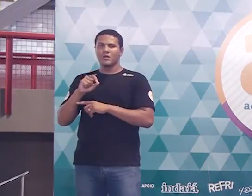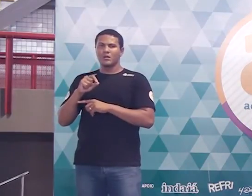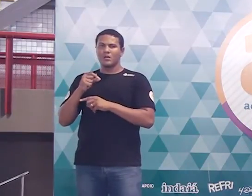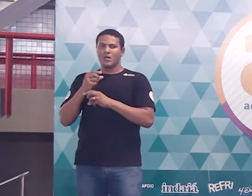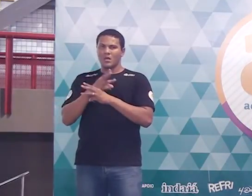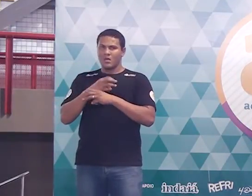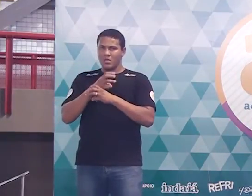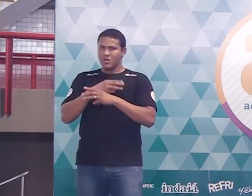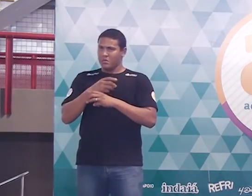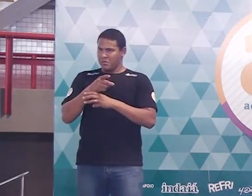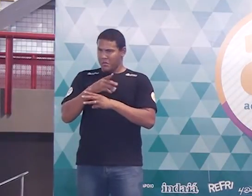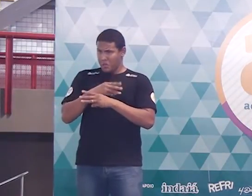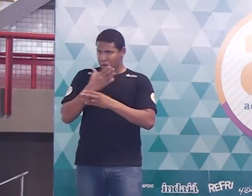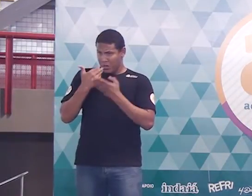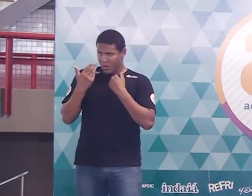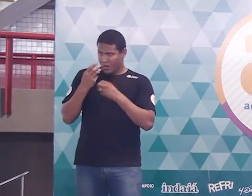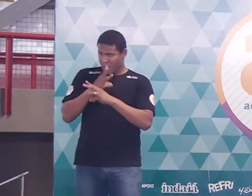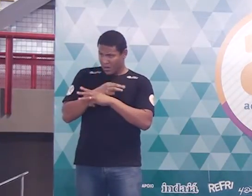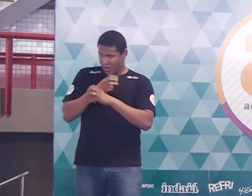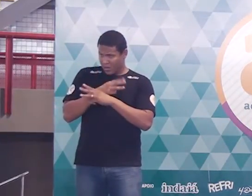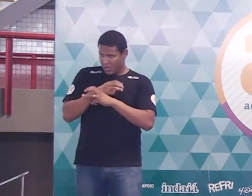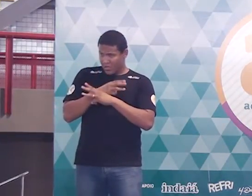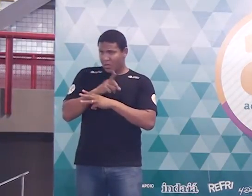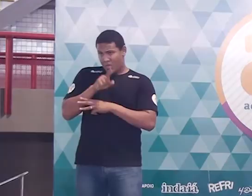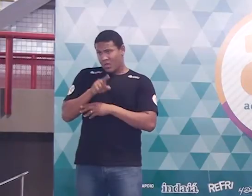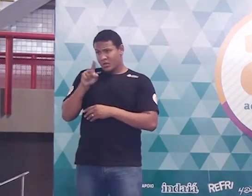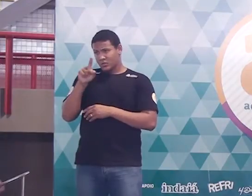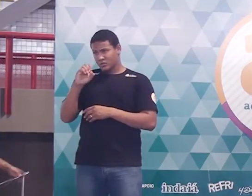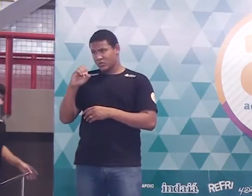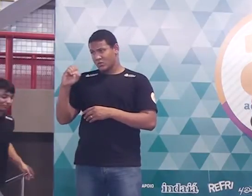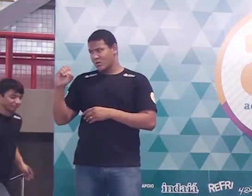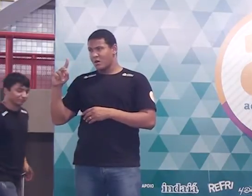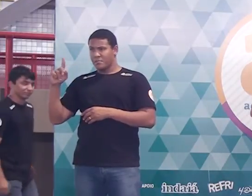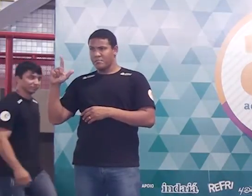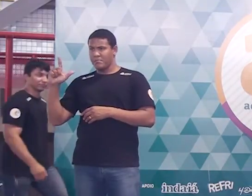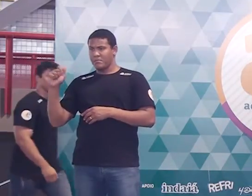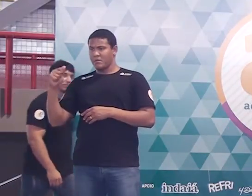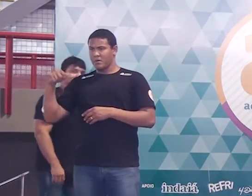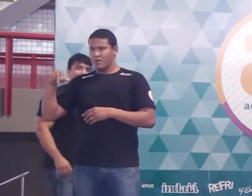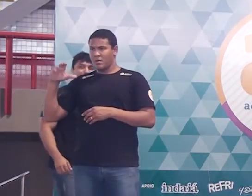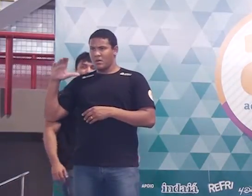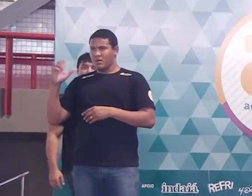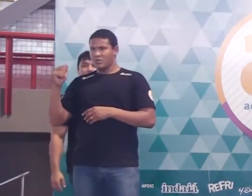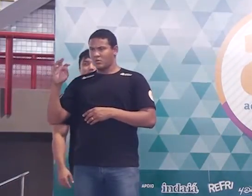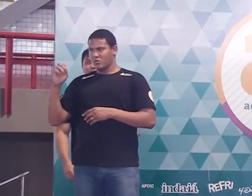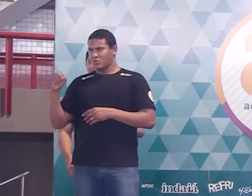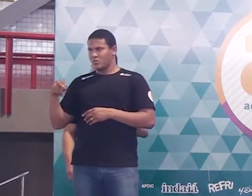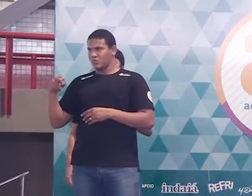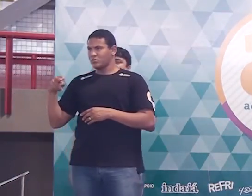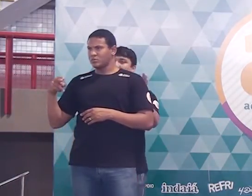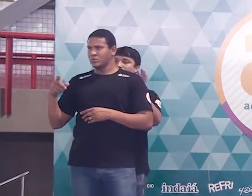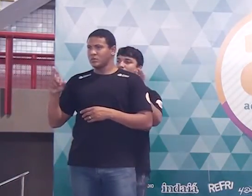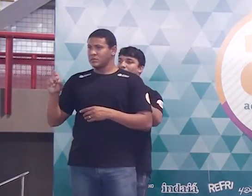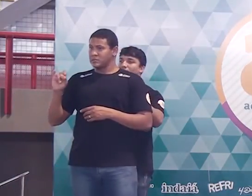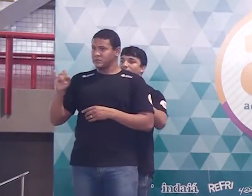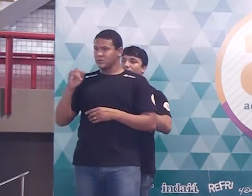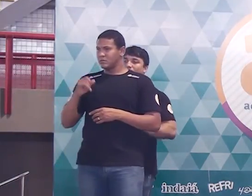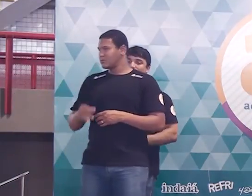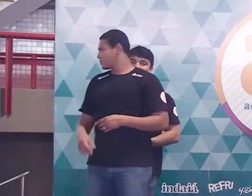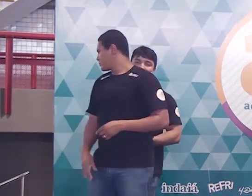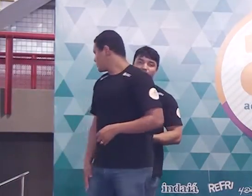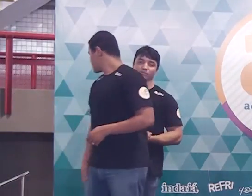algas? Bom, se ela se alimenta de algas, ela é um zooplâncton. É um zooplâncton. Certo? O que ela não